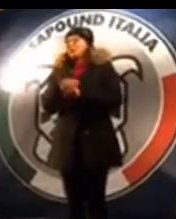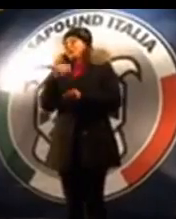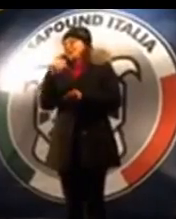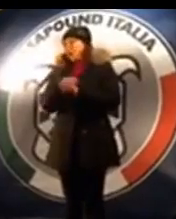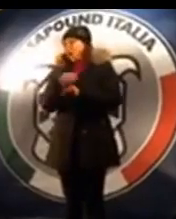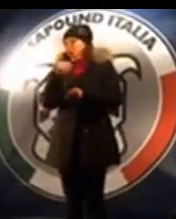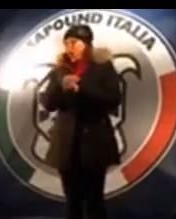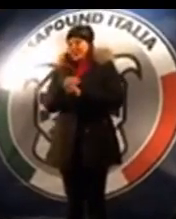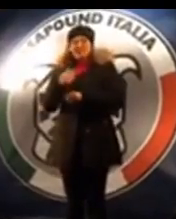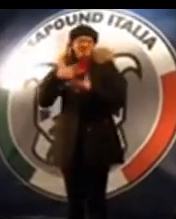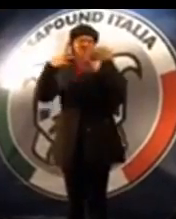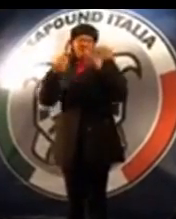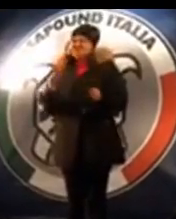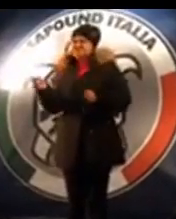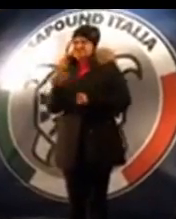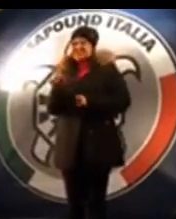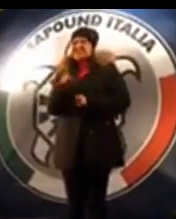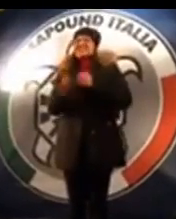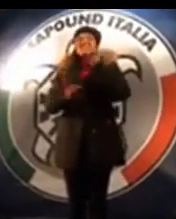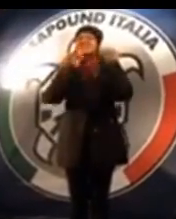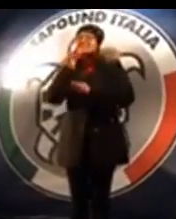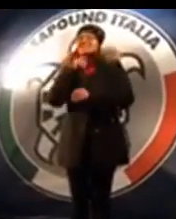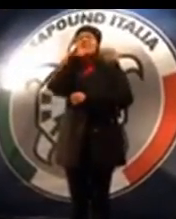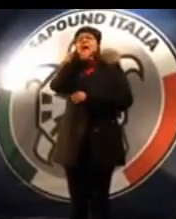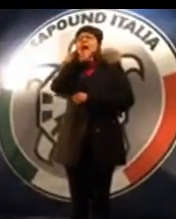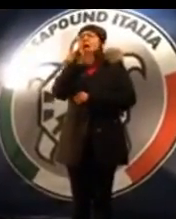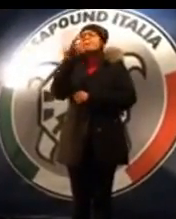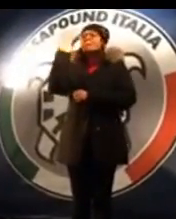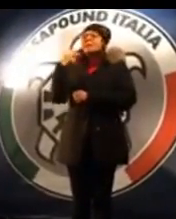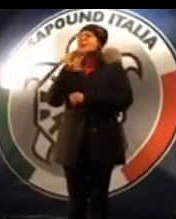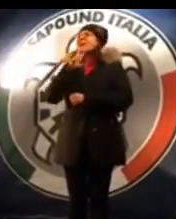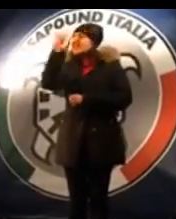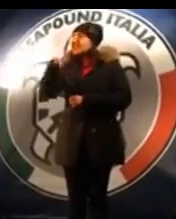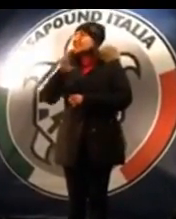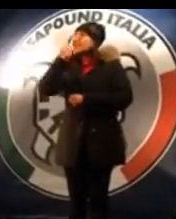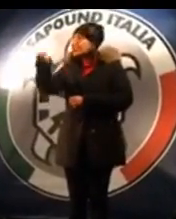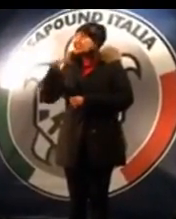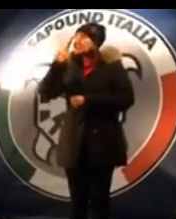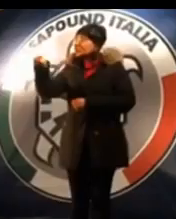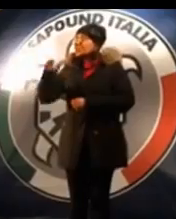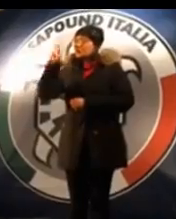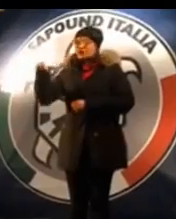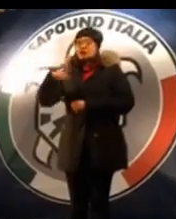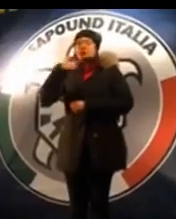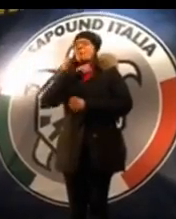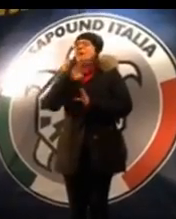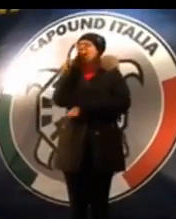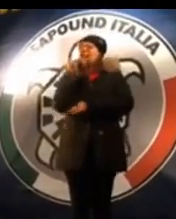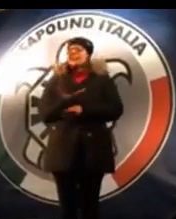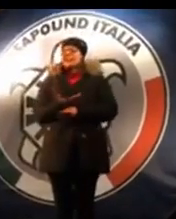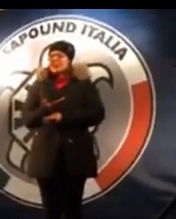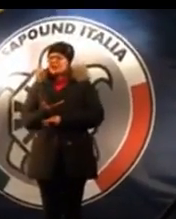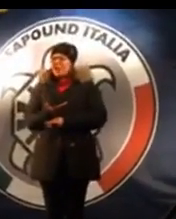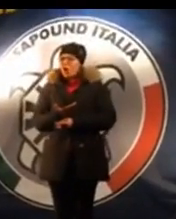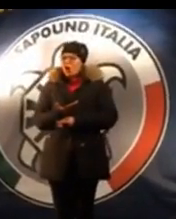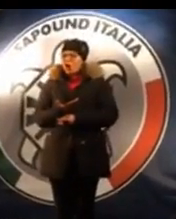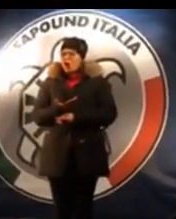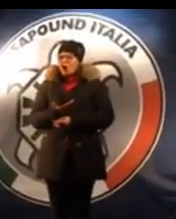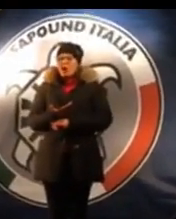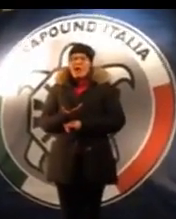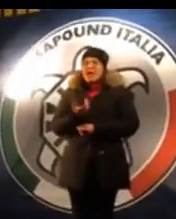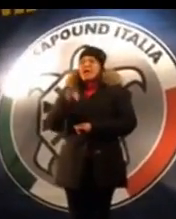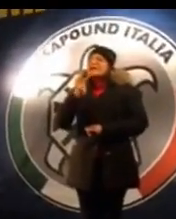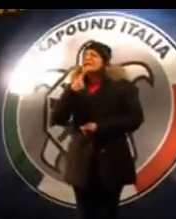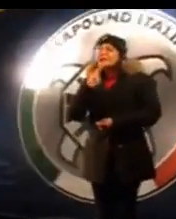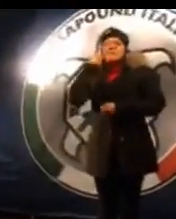signori e rappresenta plasticamente il loro tradimento nei confronti delle categorie che vogliono difendere. Perché la signora che non arriva a fine mese, il